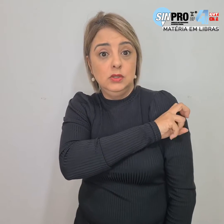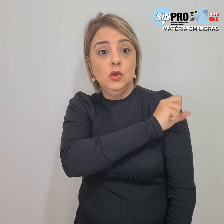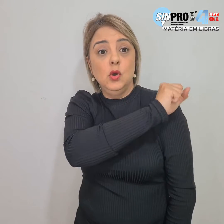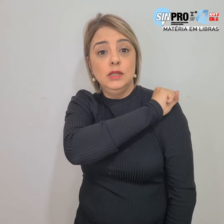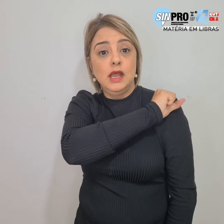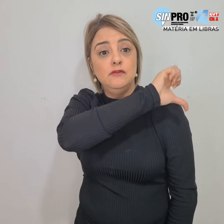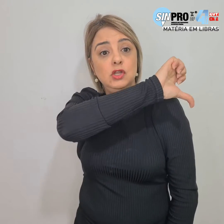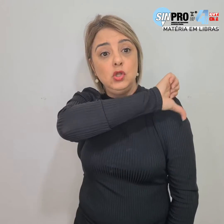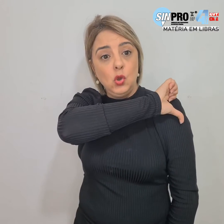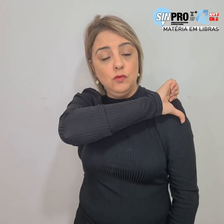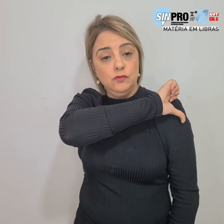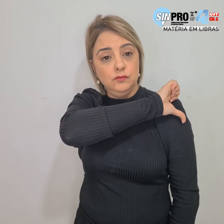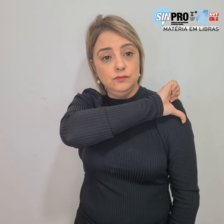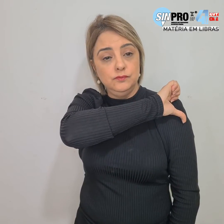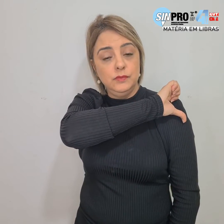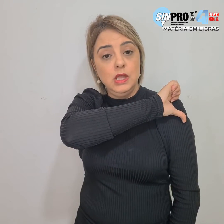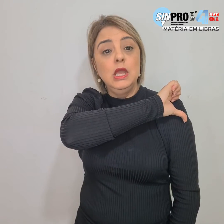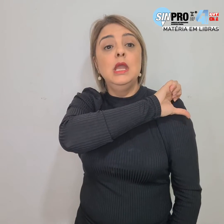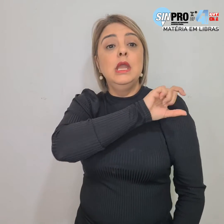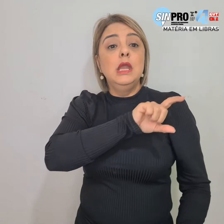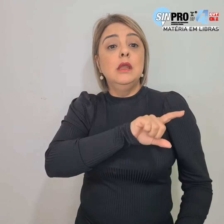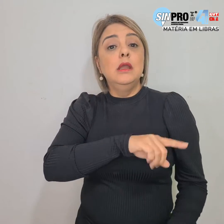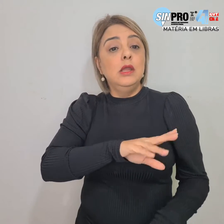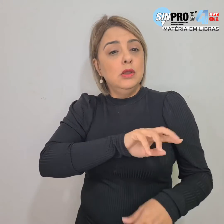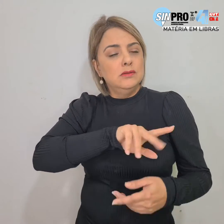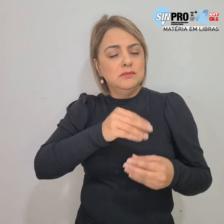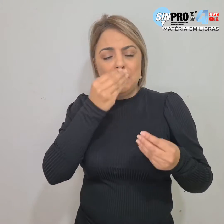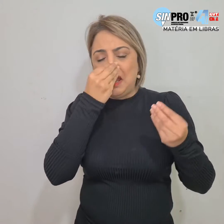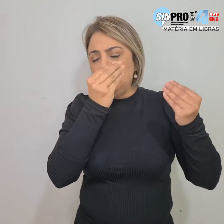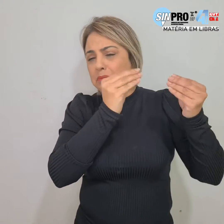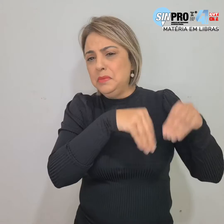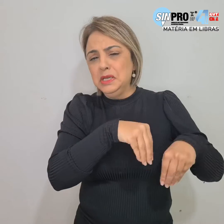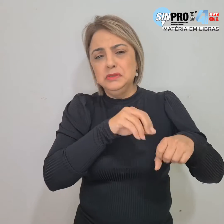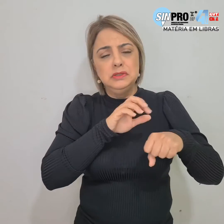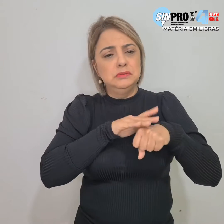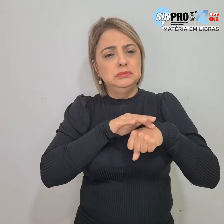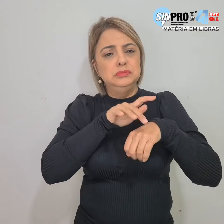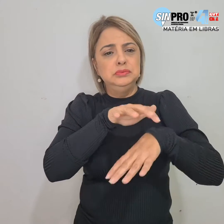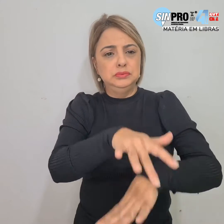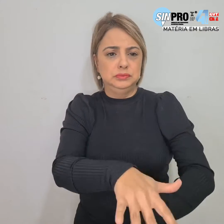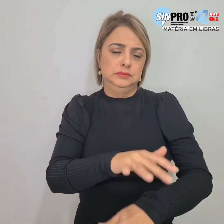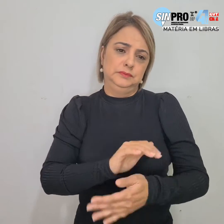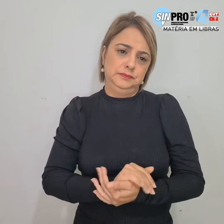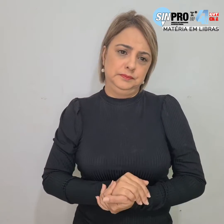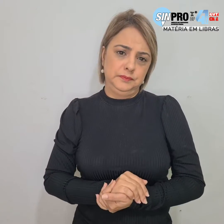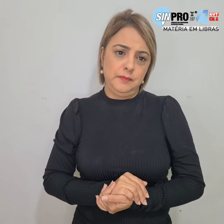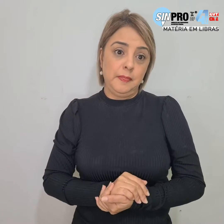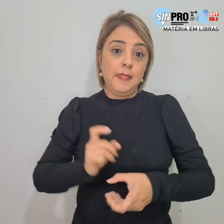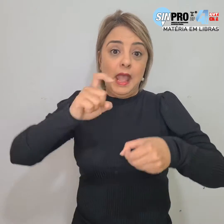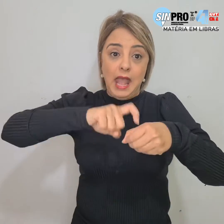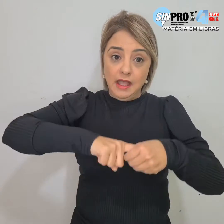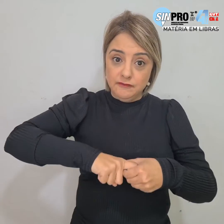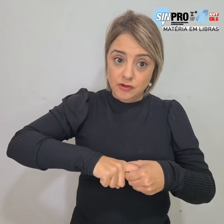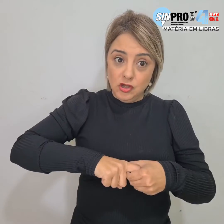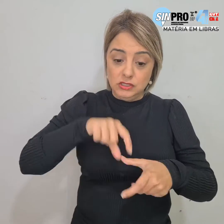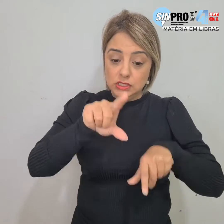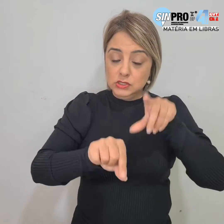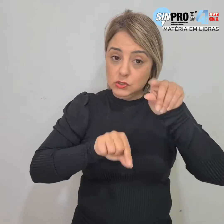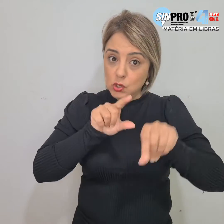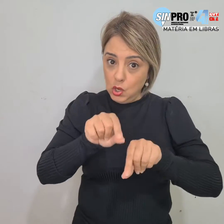ensino fundamental, os mais prejudicados pela pandemia. A retomada facultativa, afirmou, seria um teste para